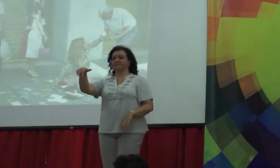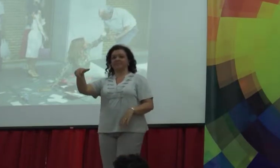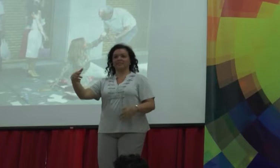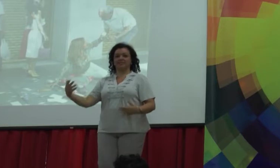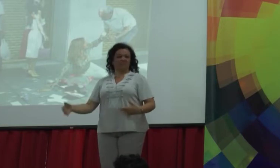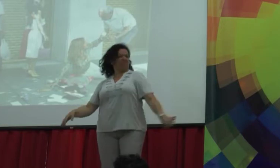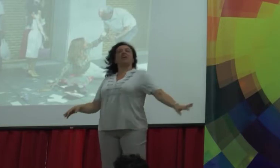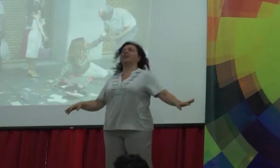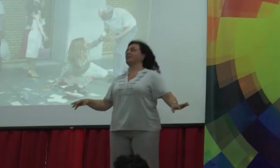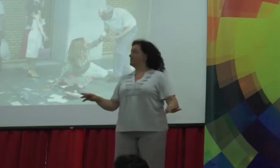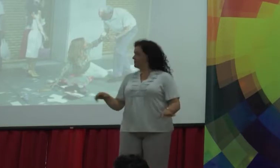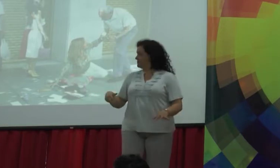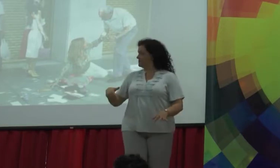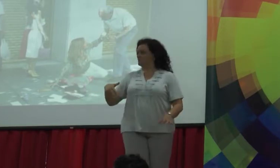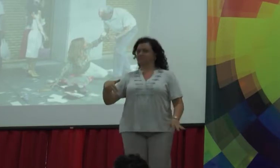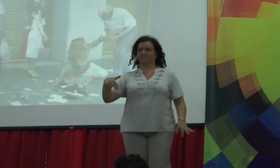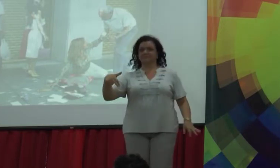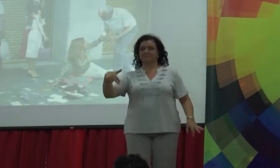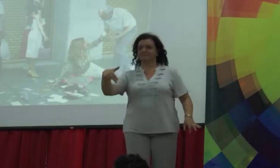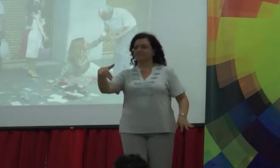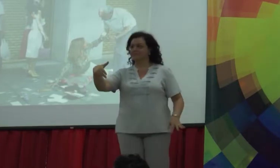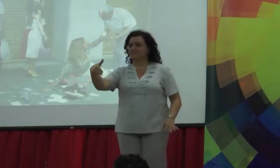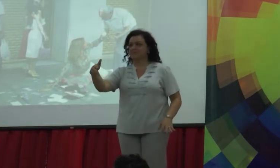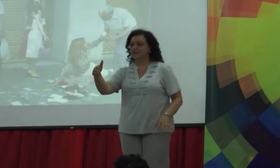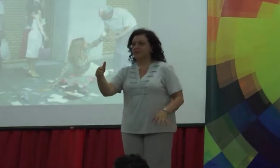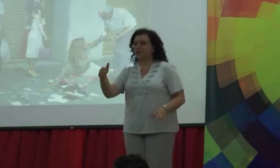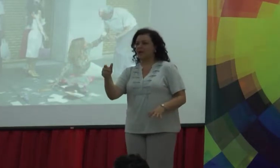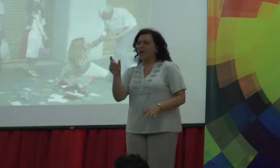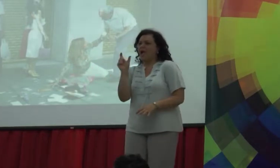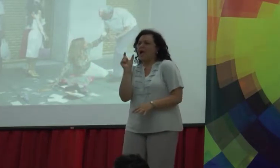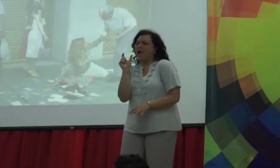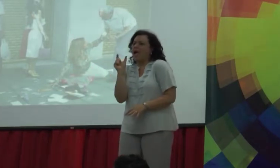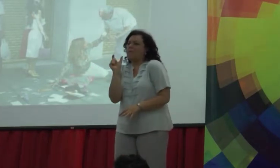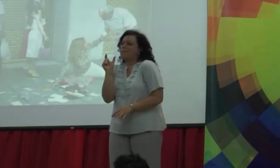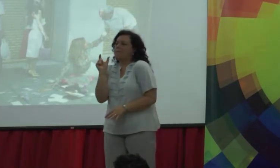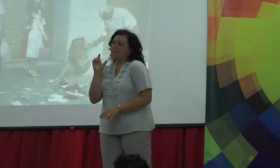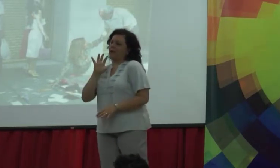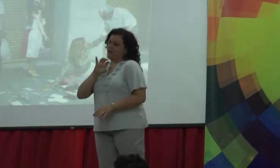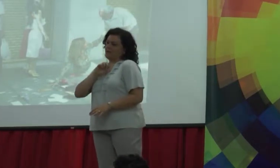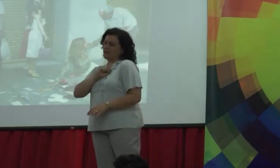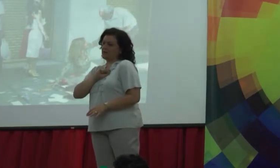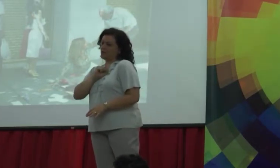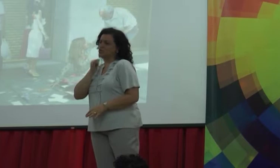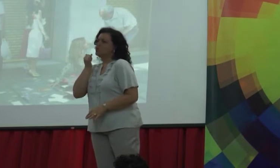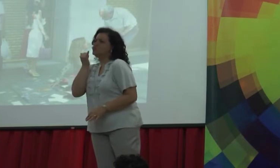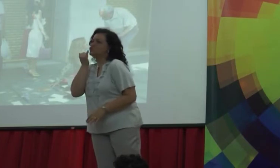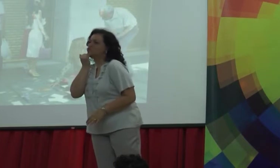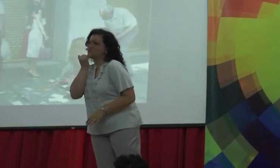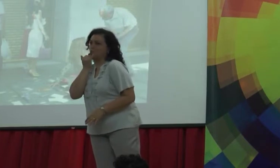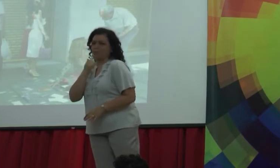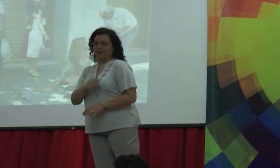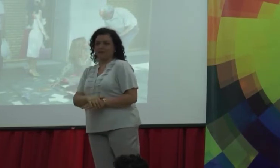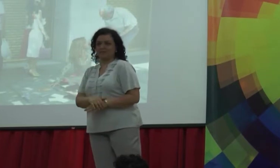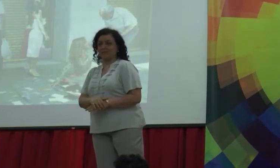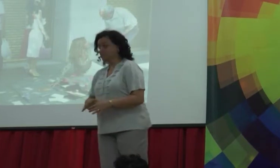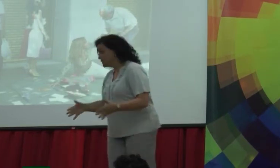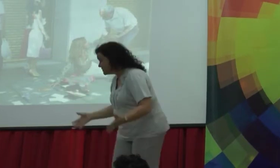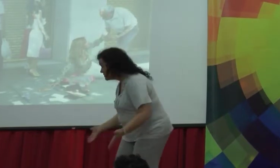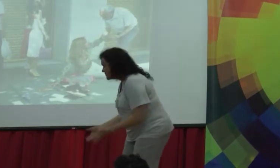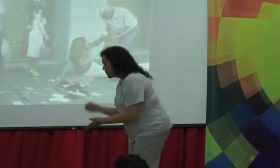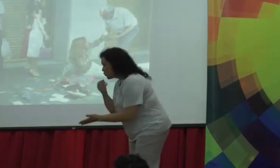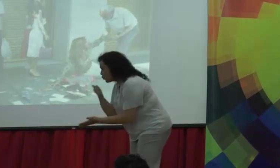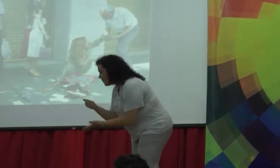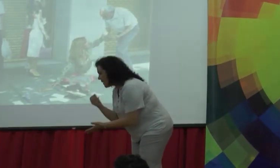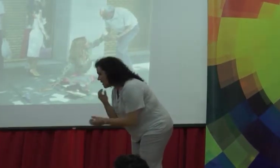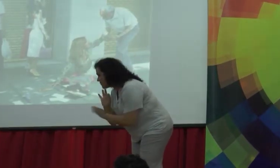tropeça nela, esbarra nela e segue. Não dá importância para ela. A palavra amar é perdão.